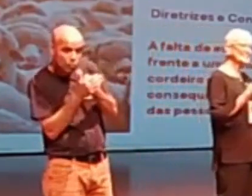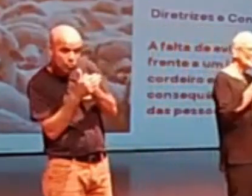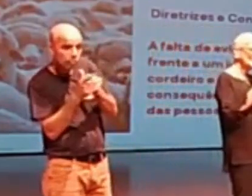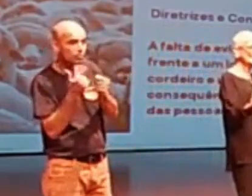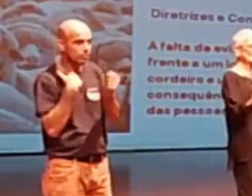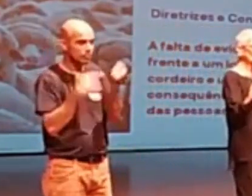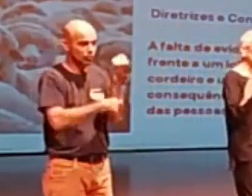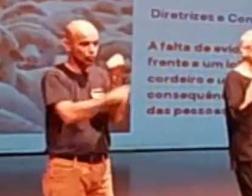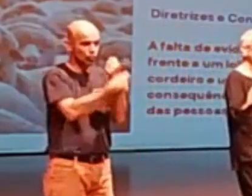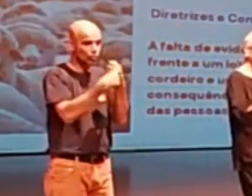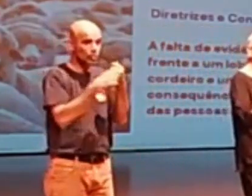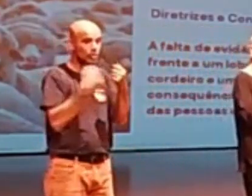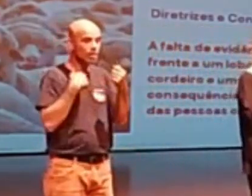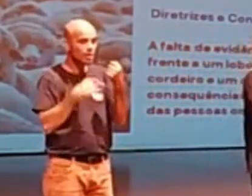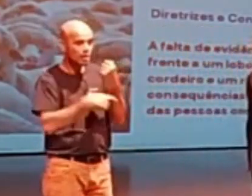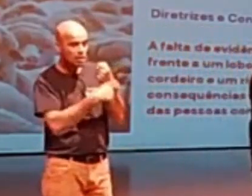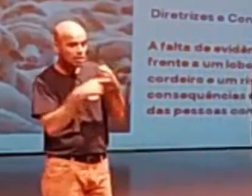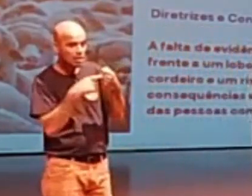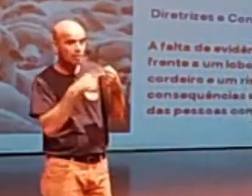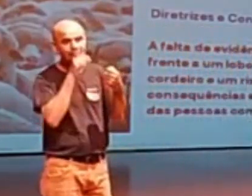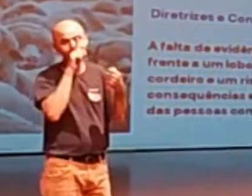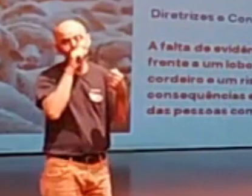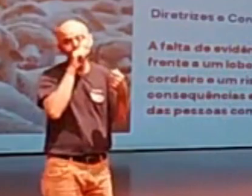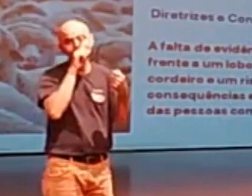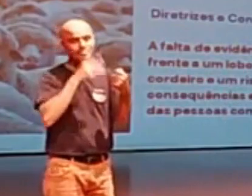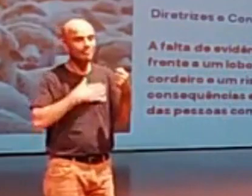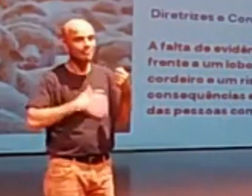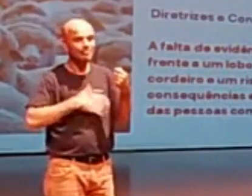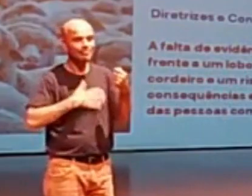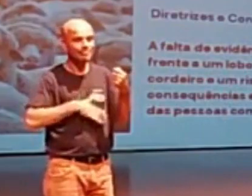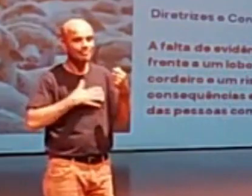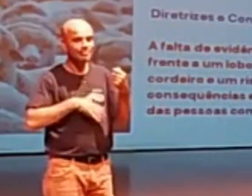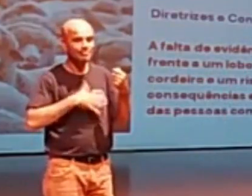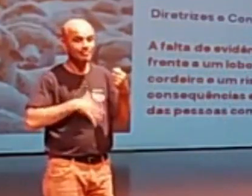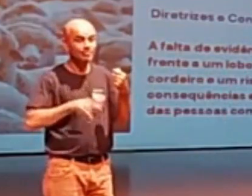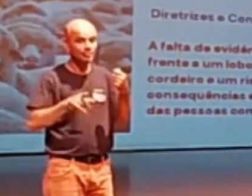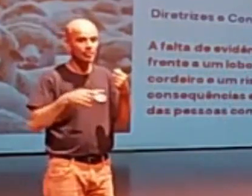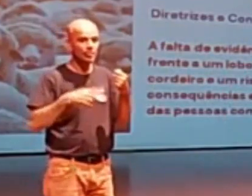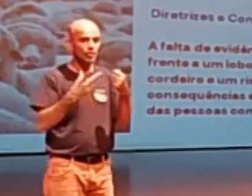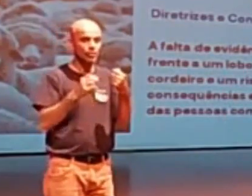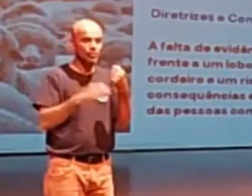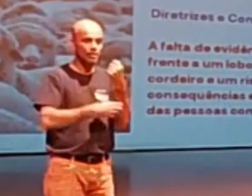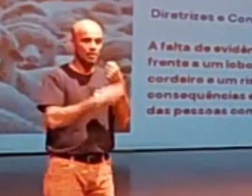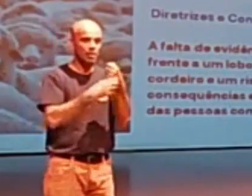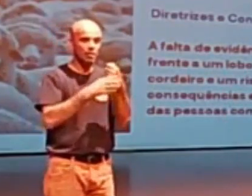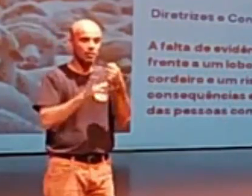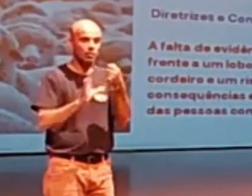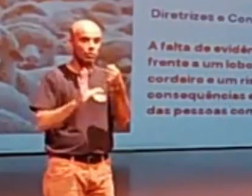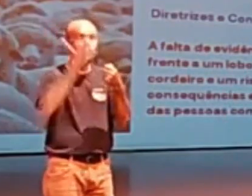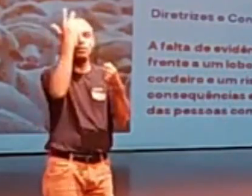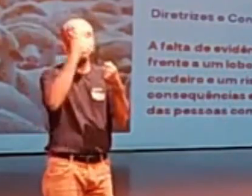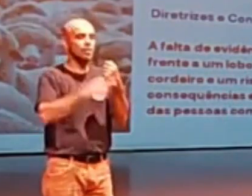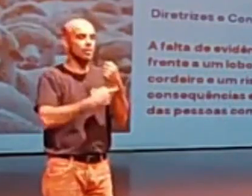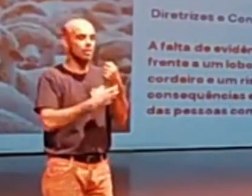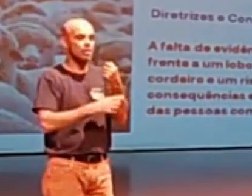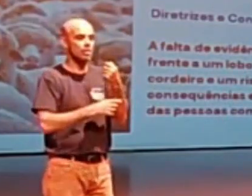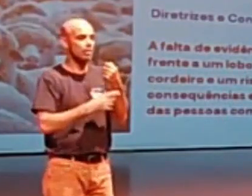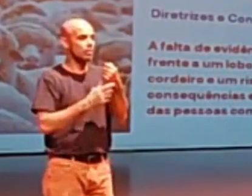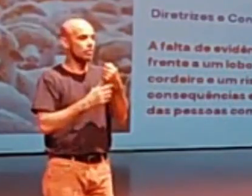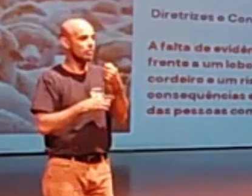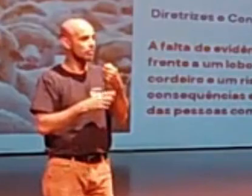está assim, você está achando que ela está quietinha, naquela criança lá com os famosos 20 graus, e de repente, do nada, não é do